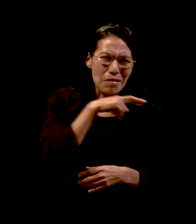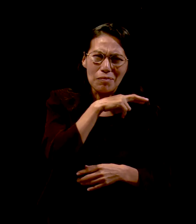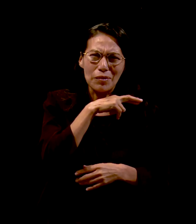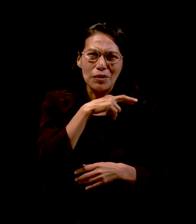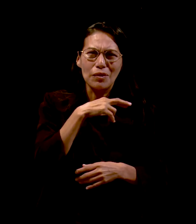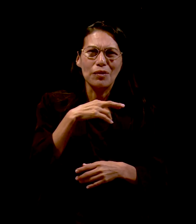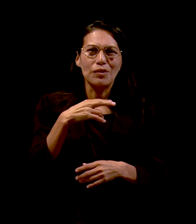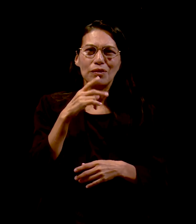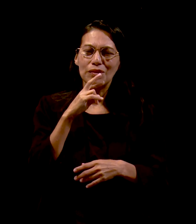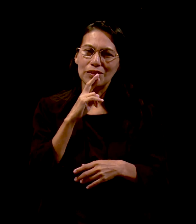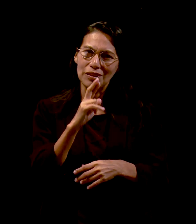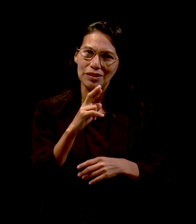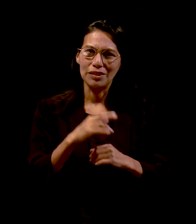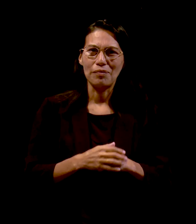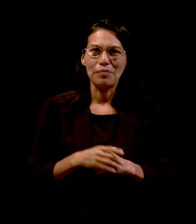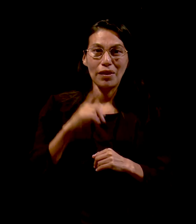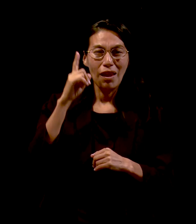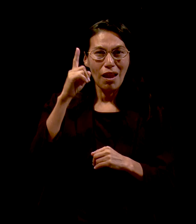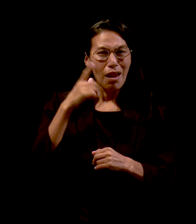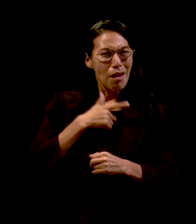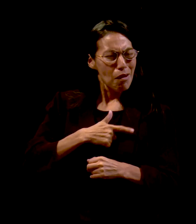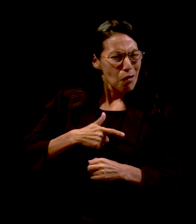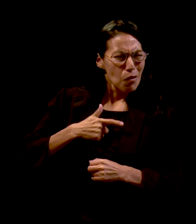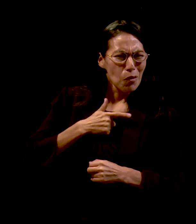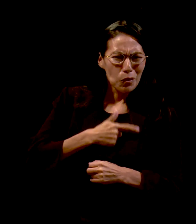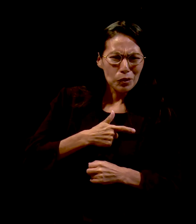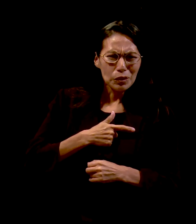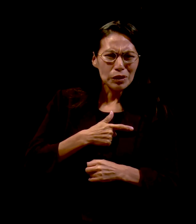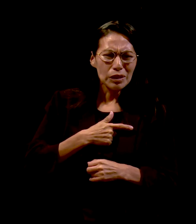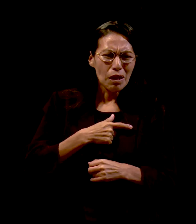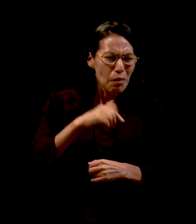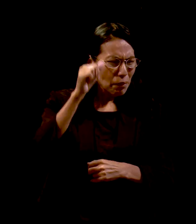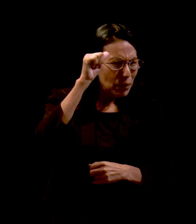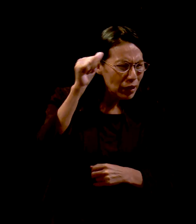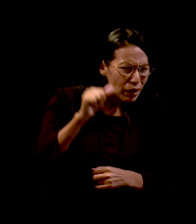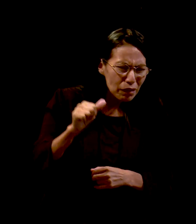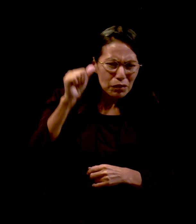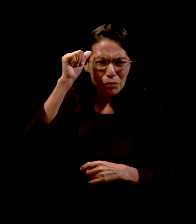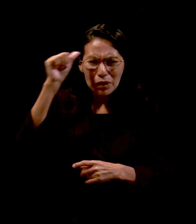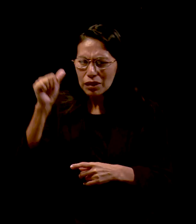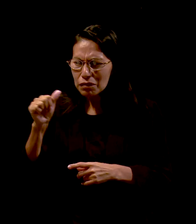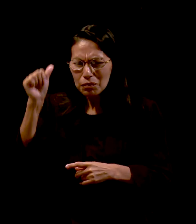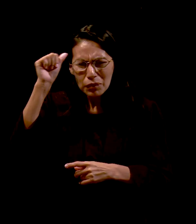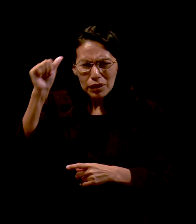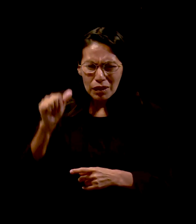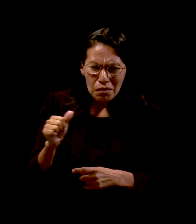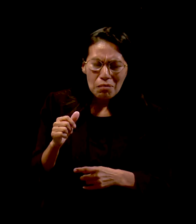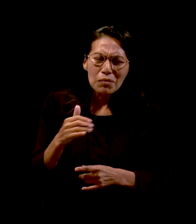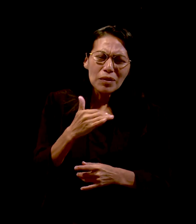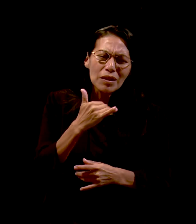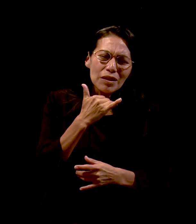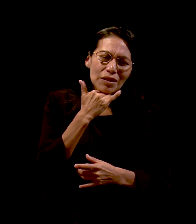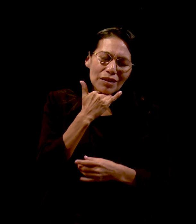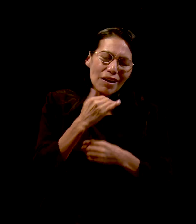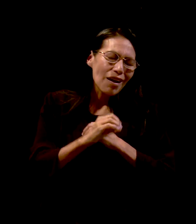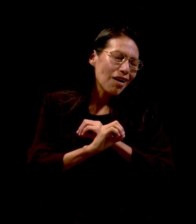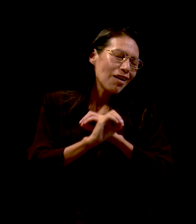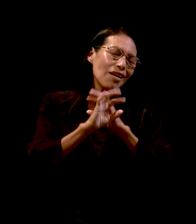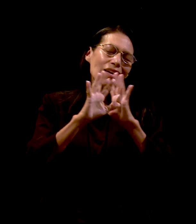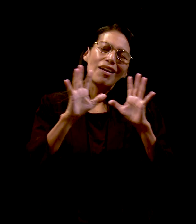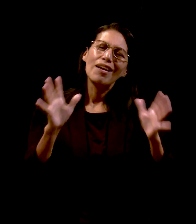placer que tiene de perdonar y limpiar tus pecados con la sangre que vertió su propio